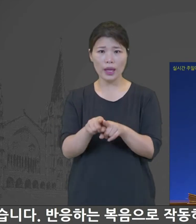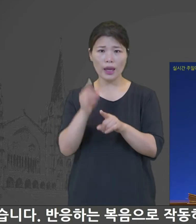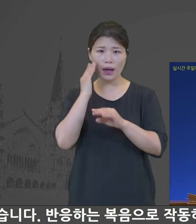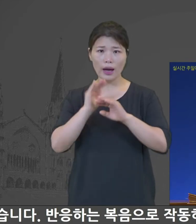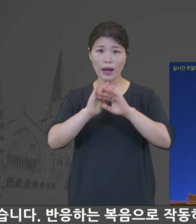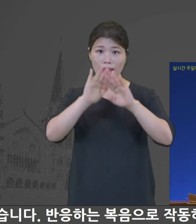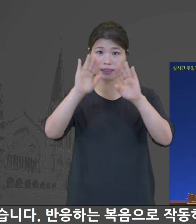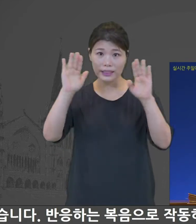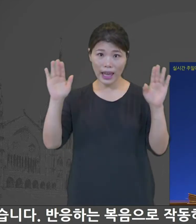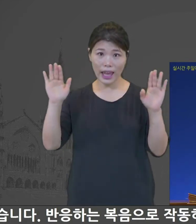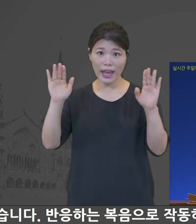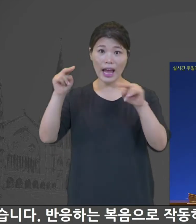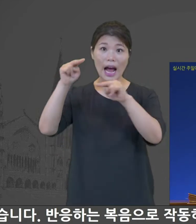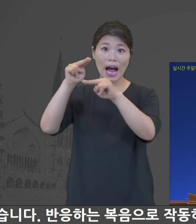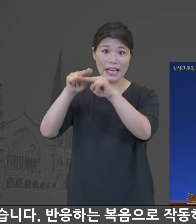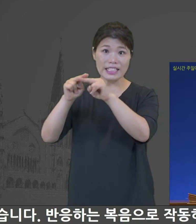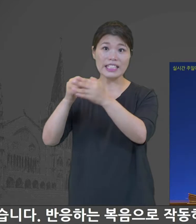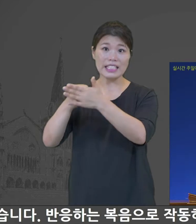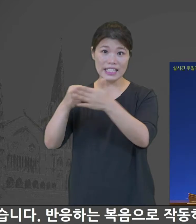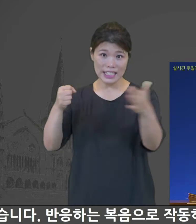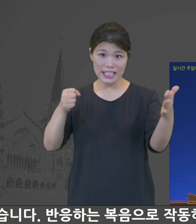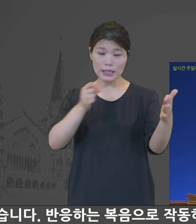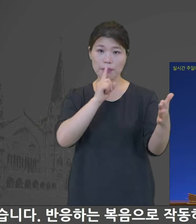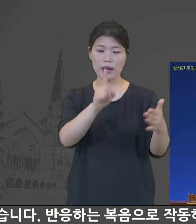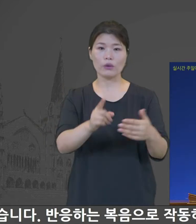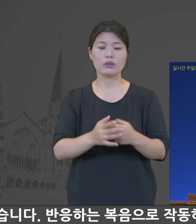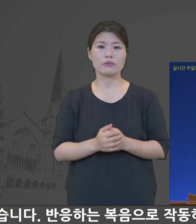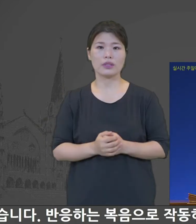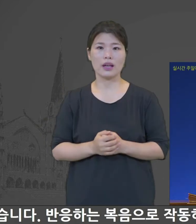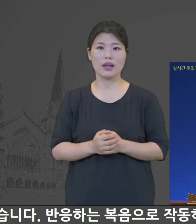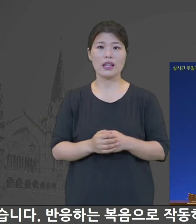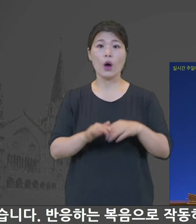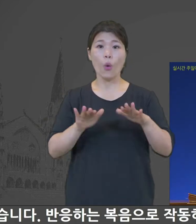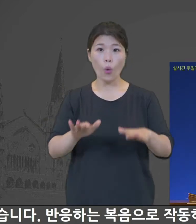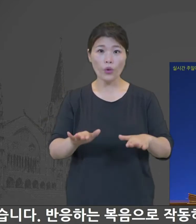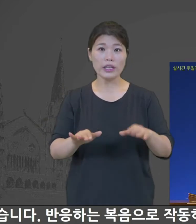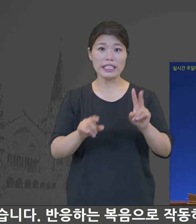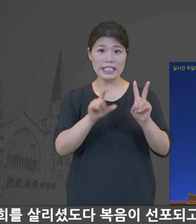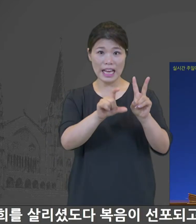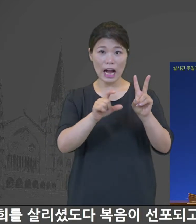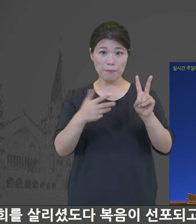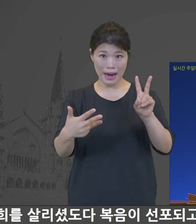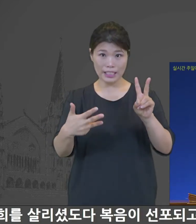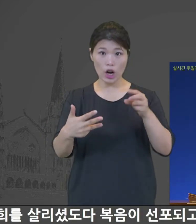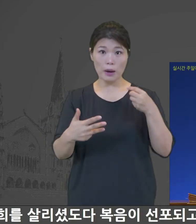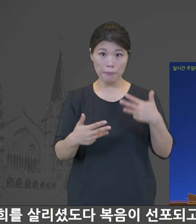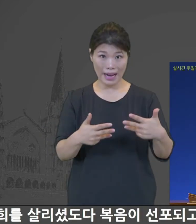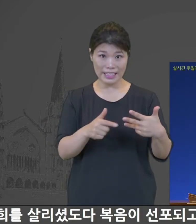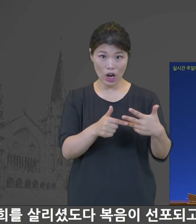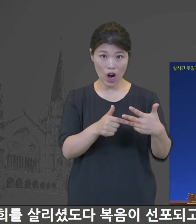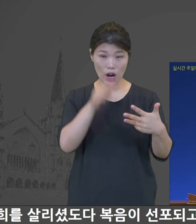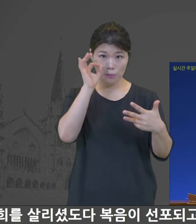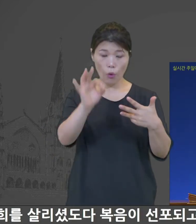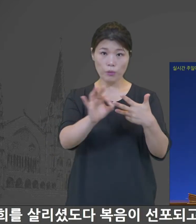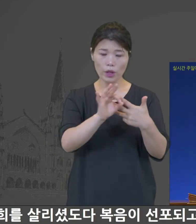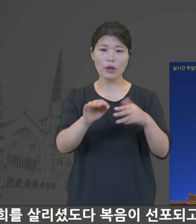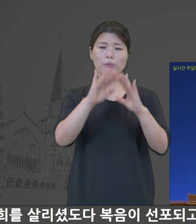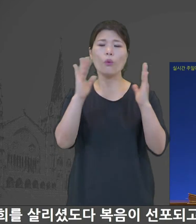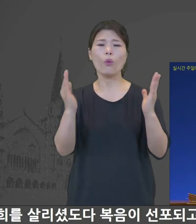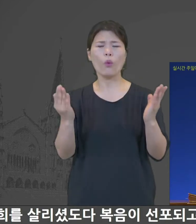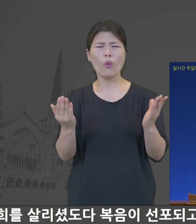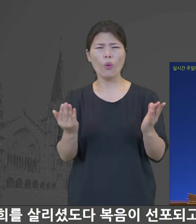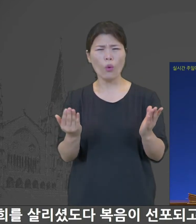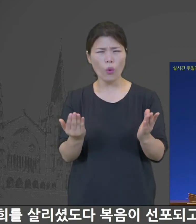하늘에 앉히시니 선포합니다. 그리고 8절, 오늘 본문 바깥이지만 8절을 보시면 이 모든